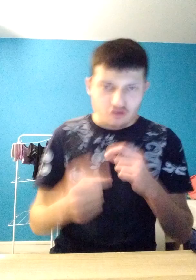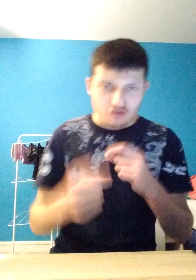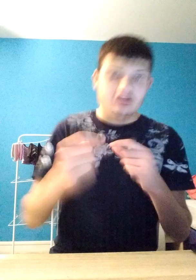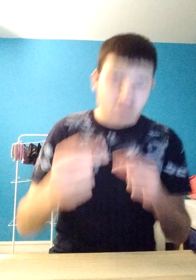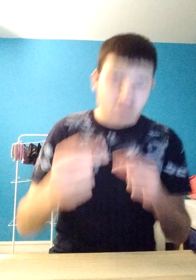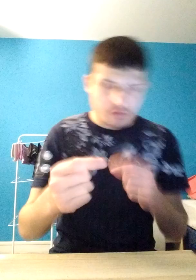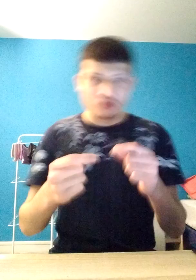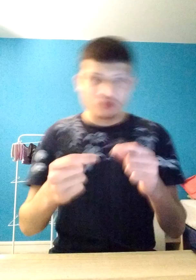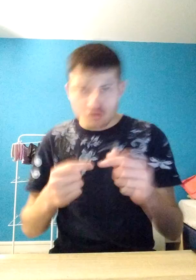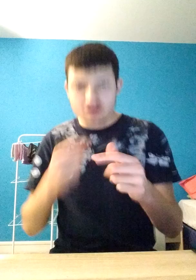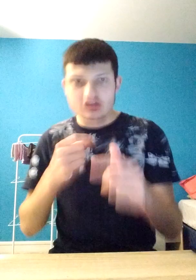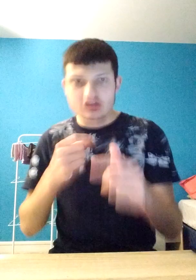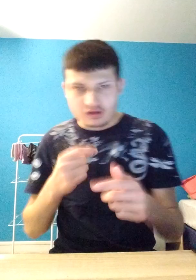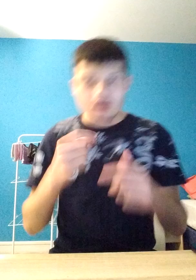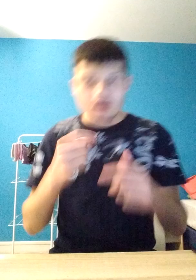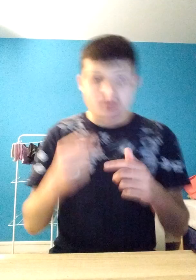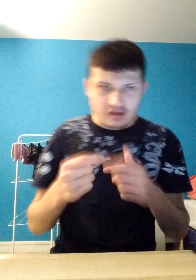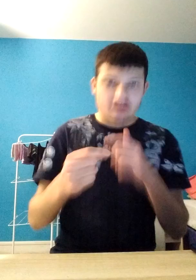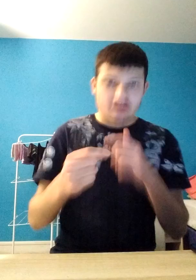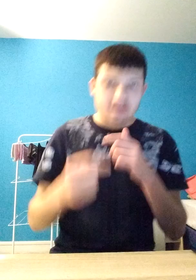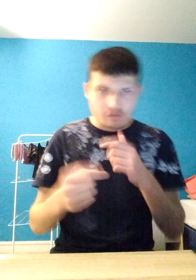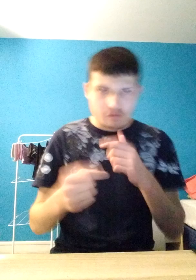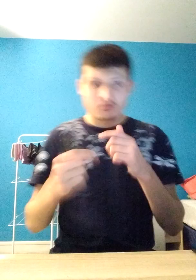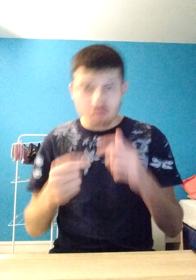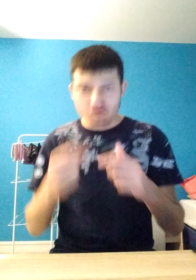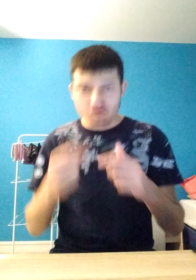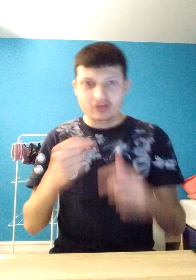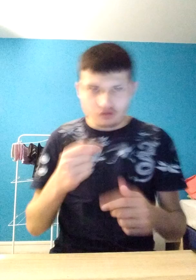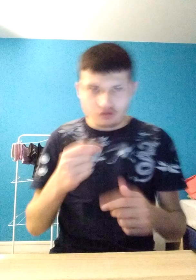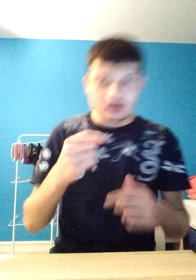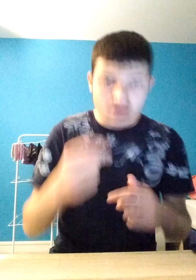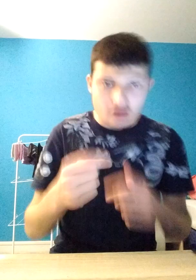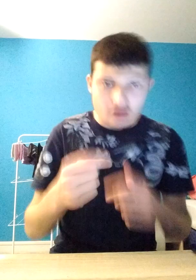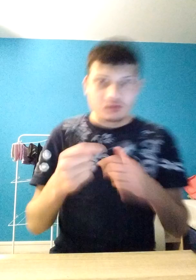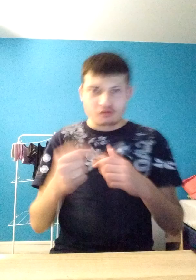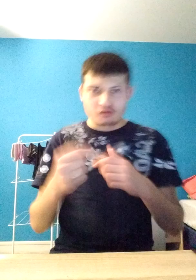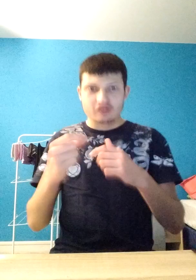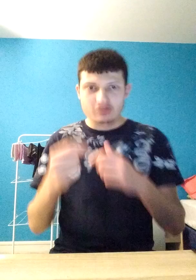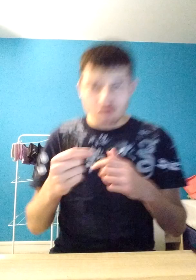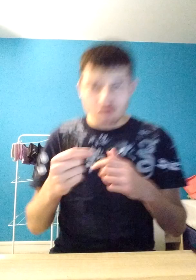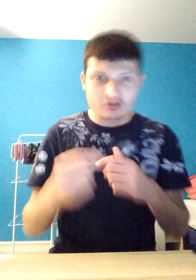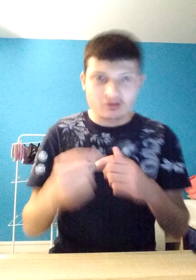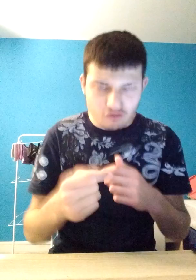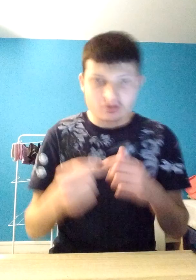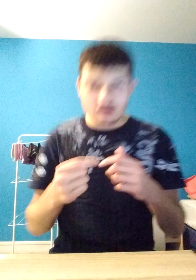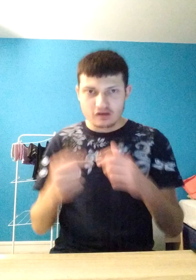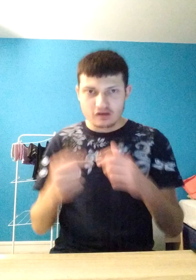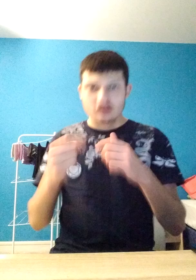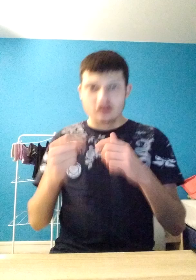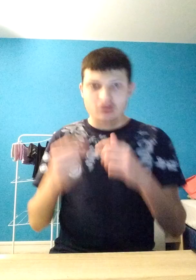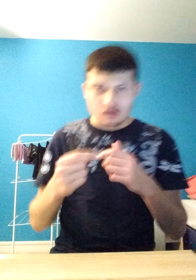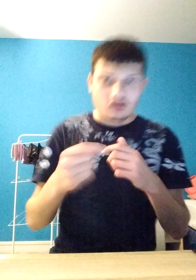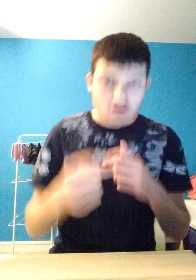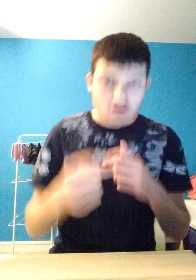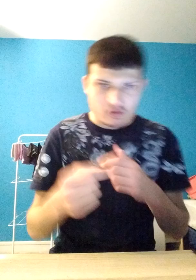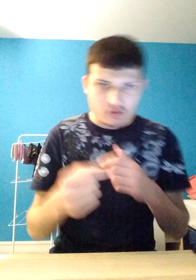Je sais, j'ai fait beaucoup de conneries. Et si c'était pour, c'est pour faire des conneries. Mais je pensais vraiment pas de les faire.